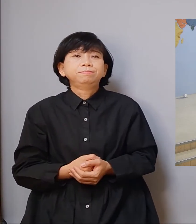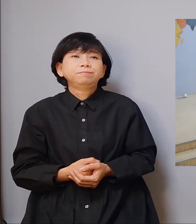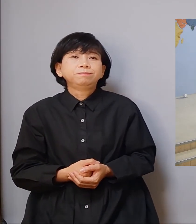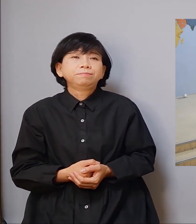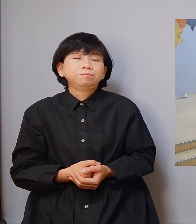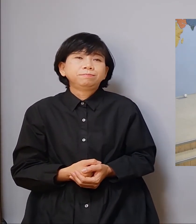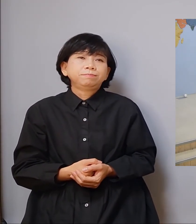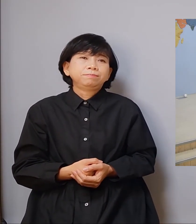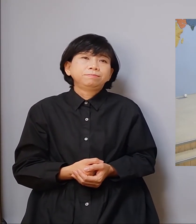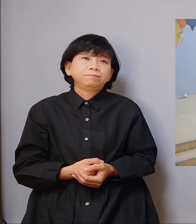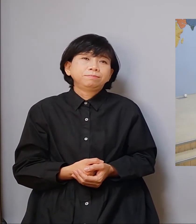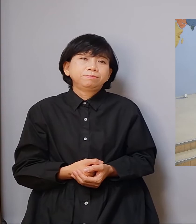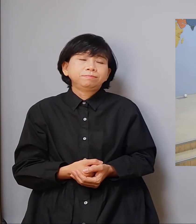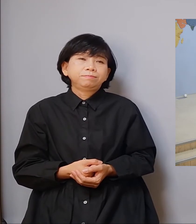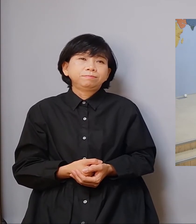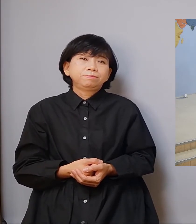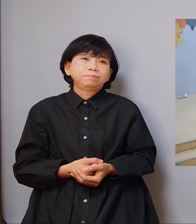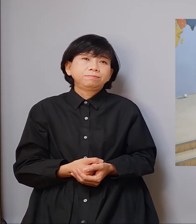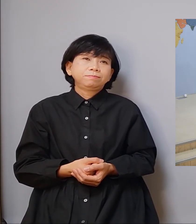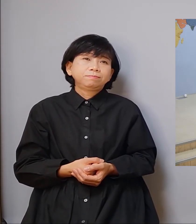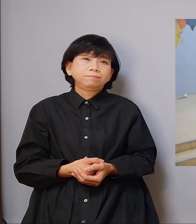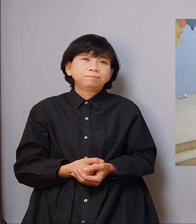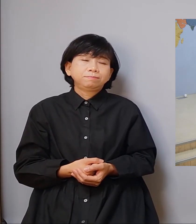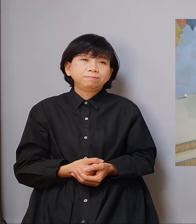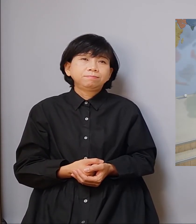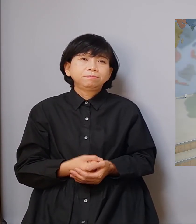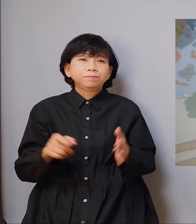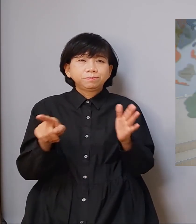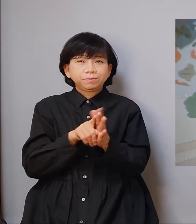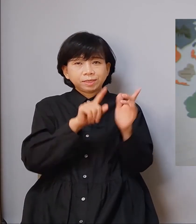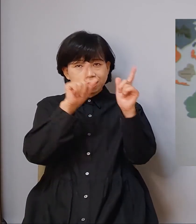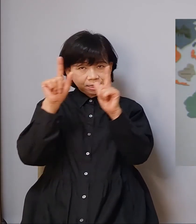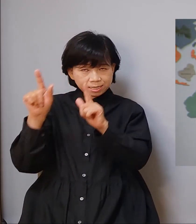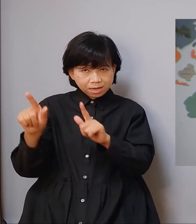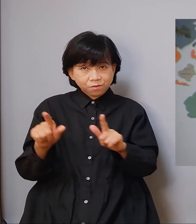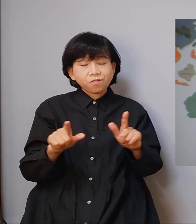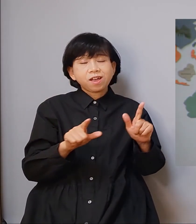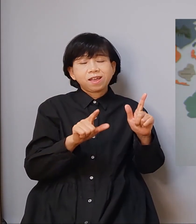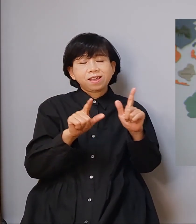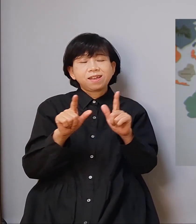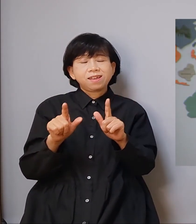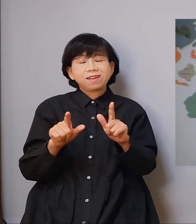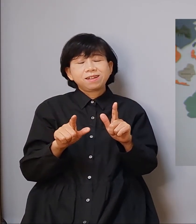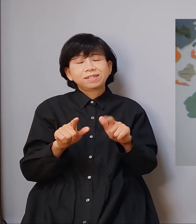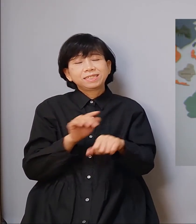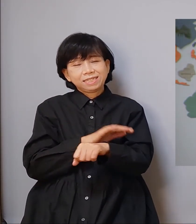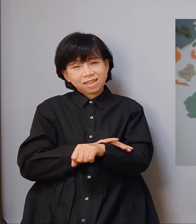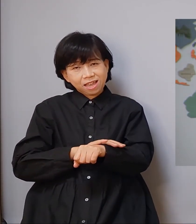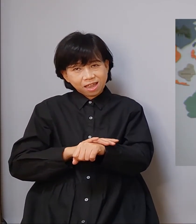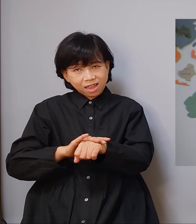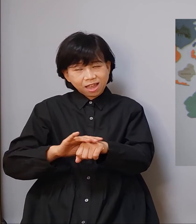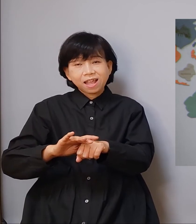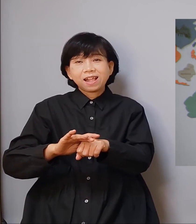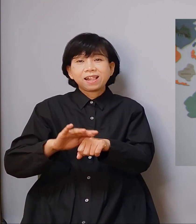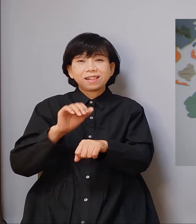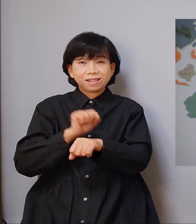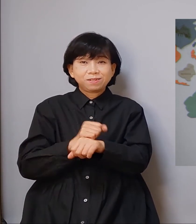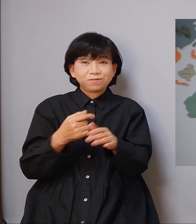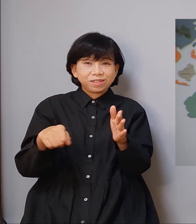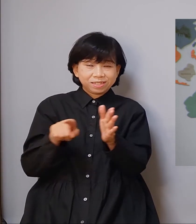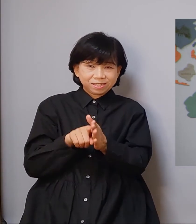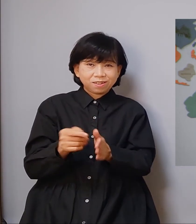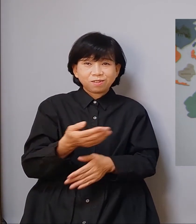들어가시면 되겠습니다. 네. 우리 또 신앙생활 지금도 잘하고 계시지만 잘하실 수 있도록 여러분 모두가 다